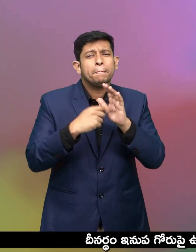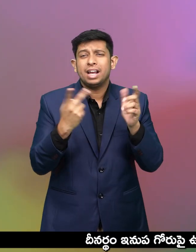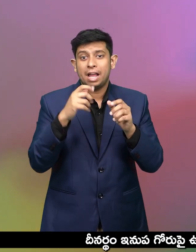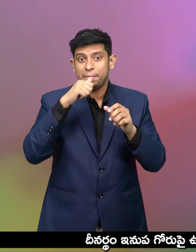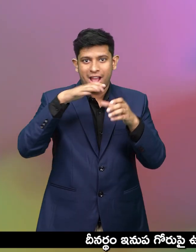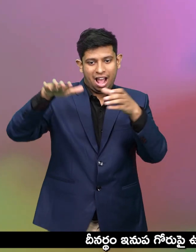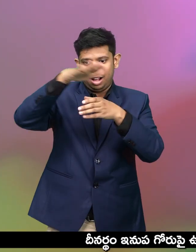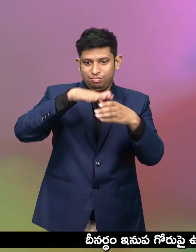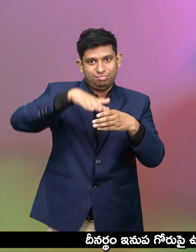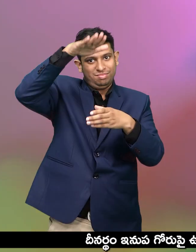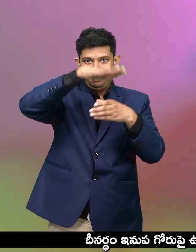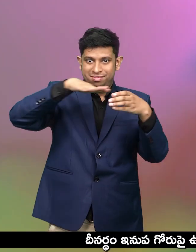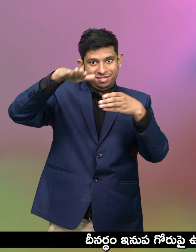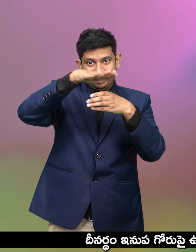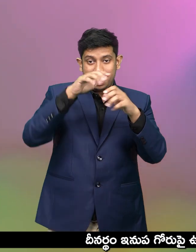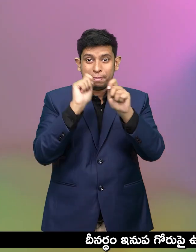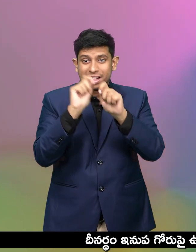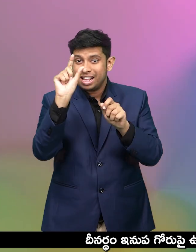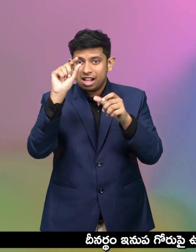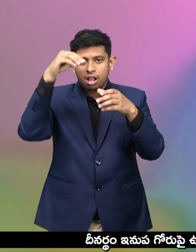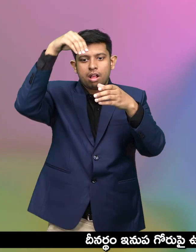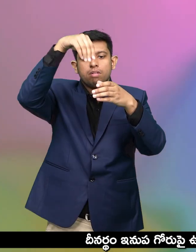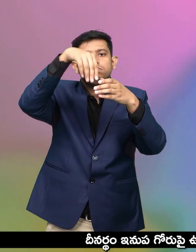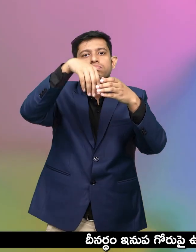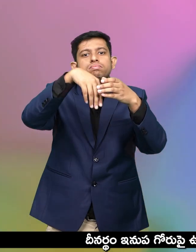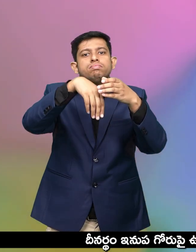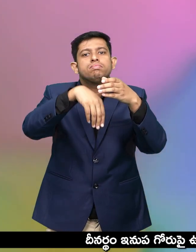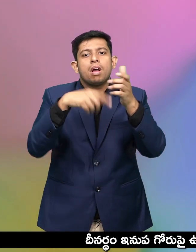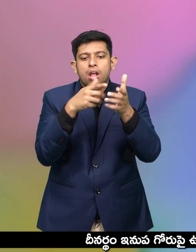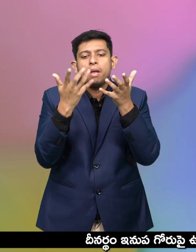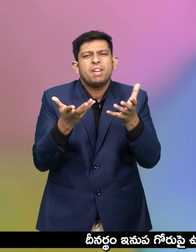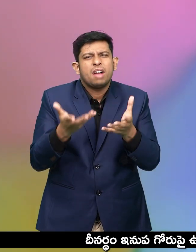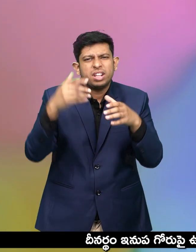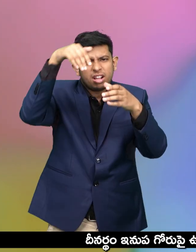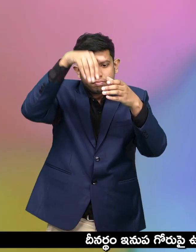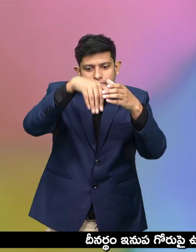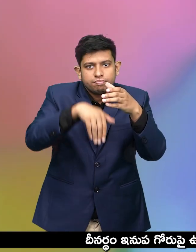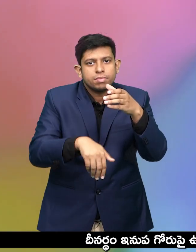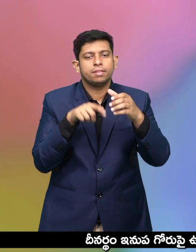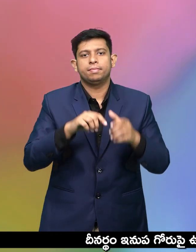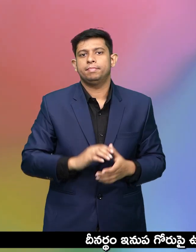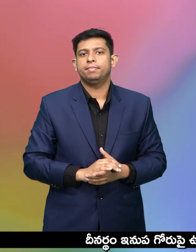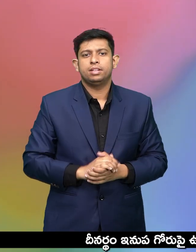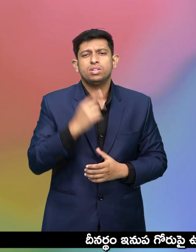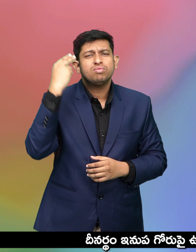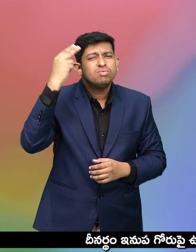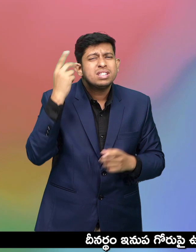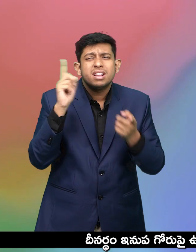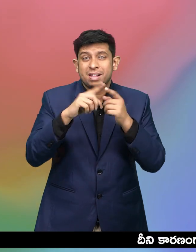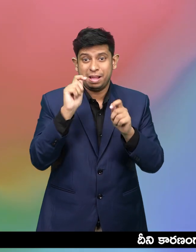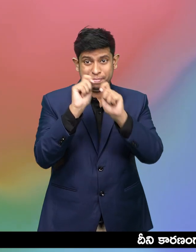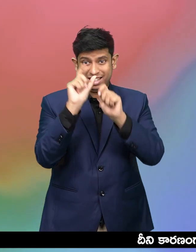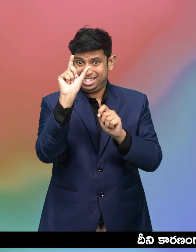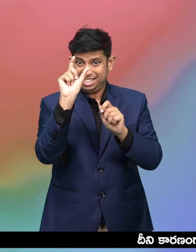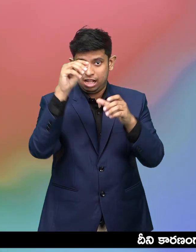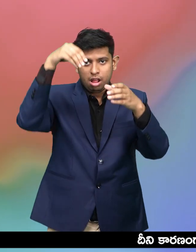దీనర్థం ఇనుపగోరుపై ఉన్న నీటిపైకి గోరు బరువు కంటే తక్కువగా ఉంటుంది. దీని